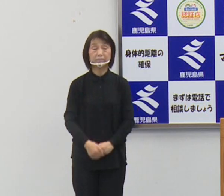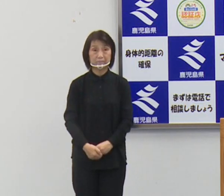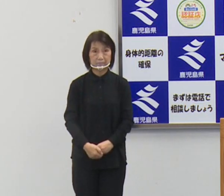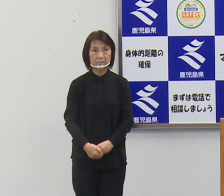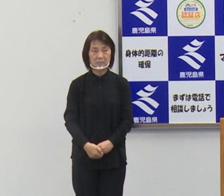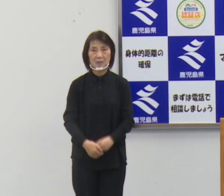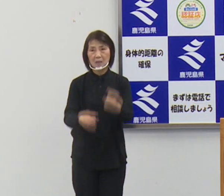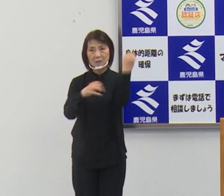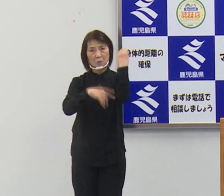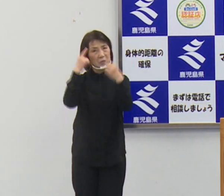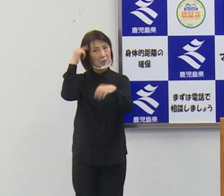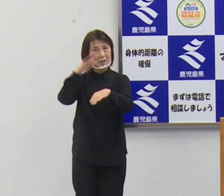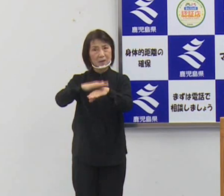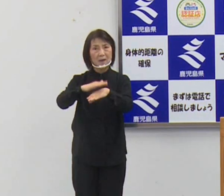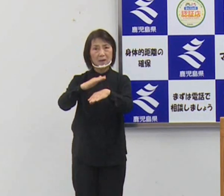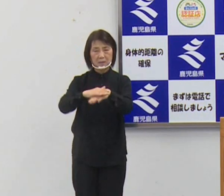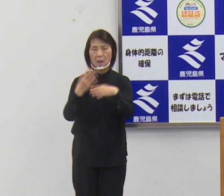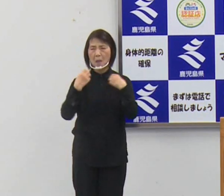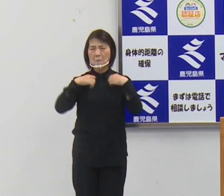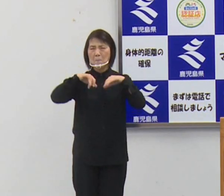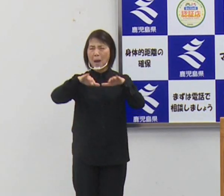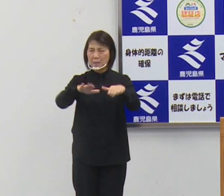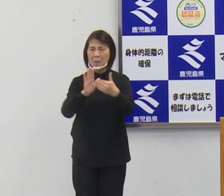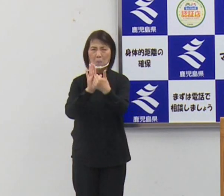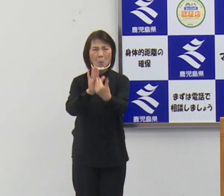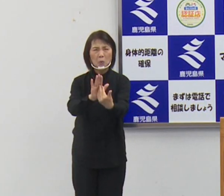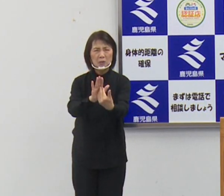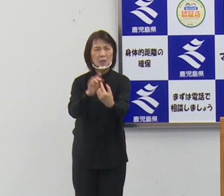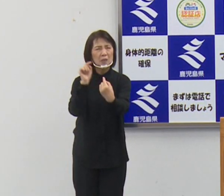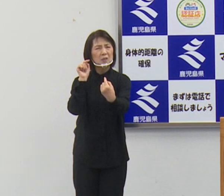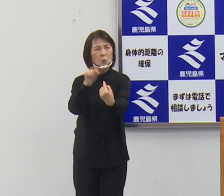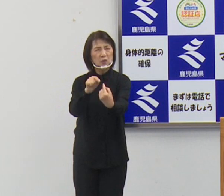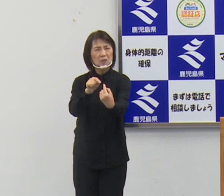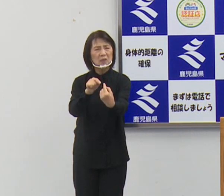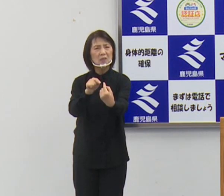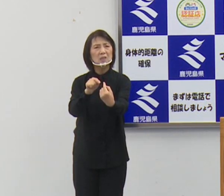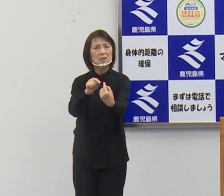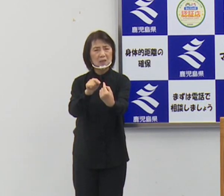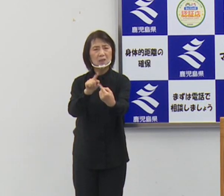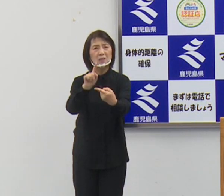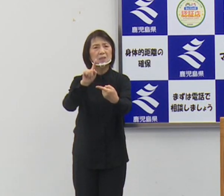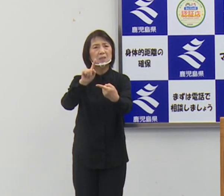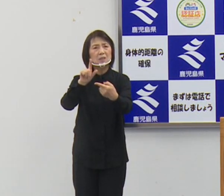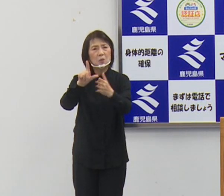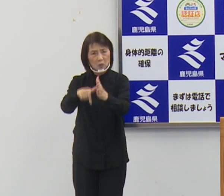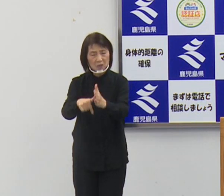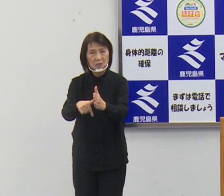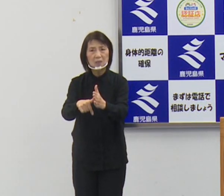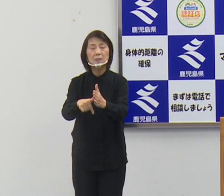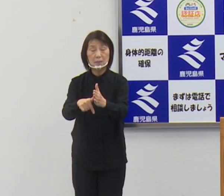基本的にはこのまん延防止等重点措置を適用するにあたって、